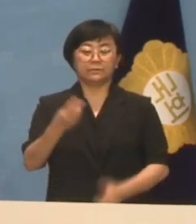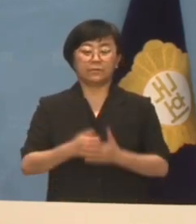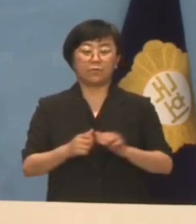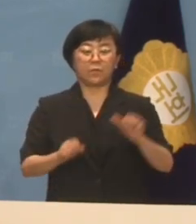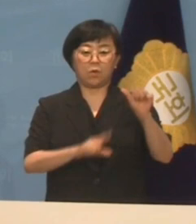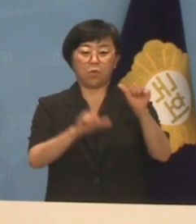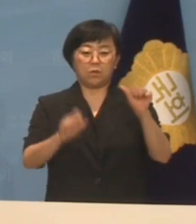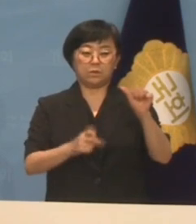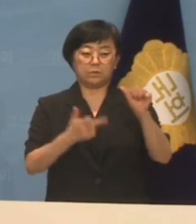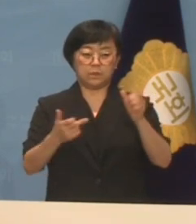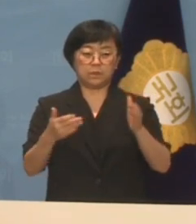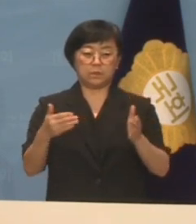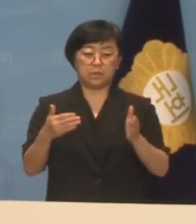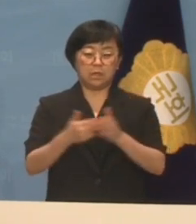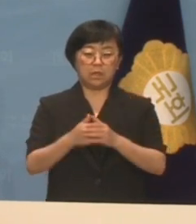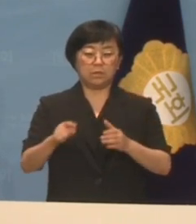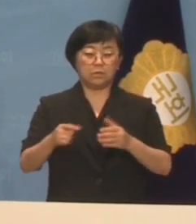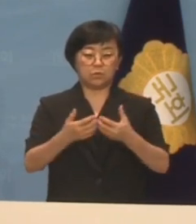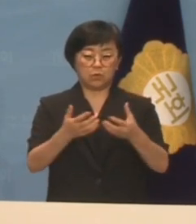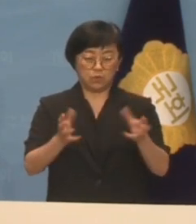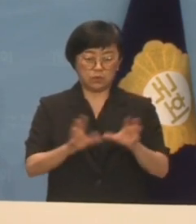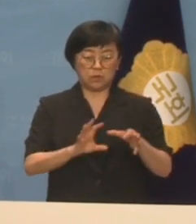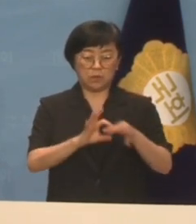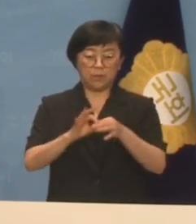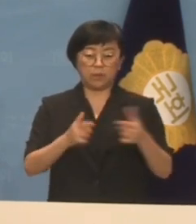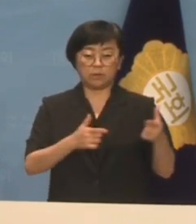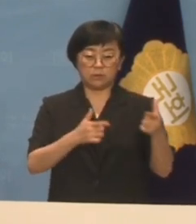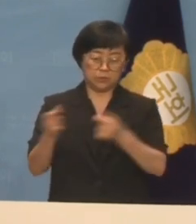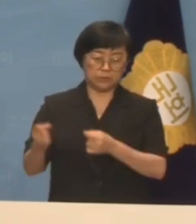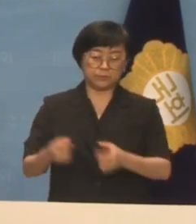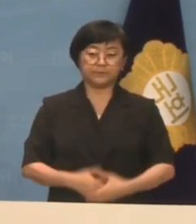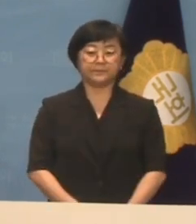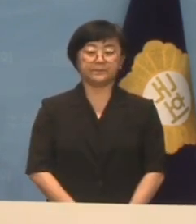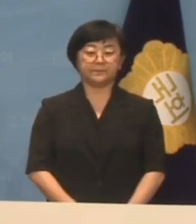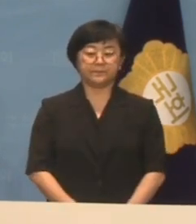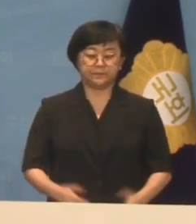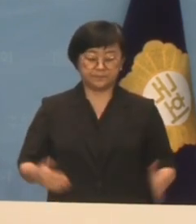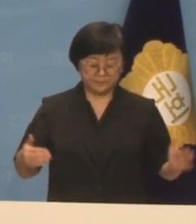2023년 5월 17일 민평련 소속 연명 의원 일동 이상입니다.